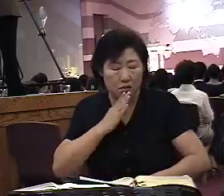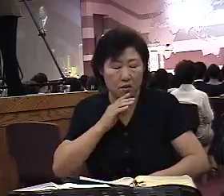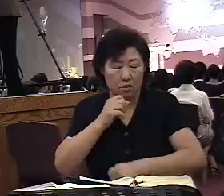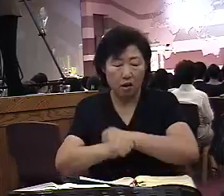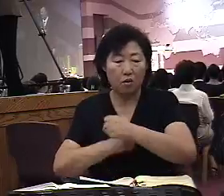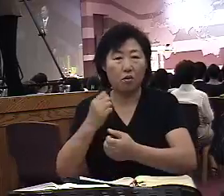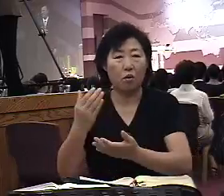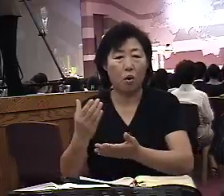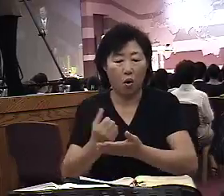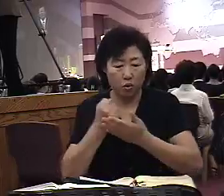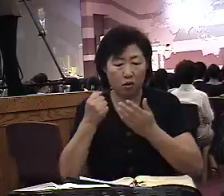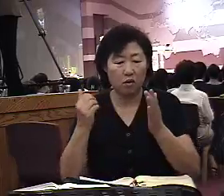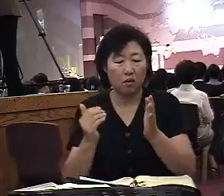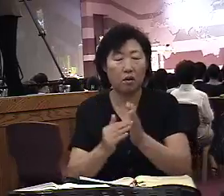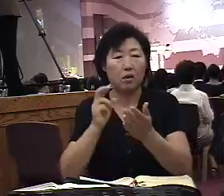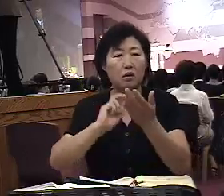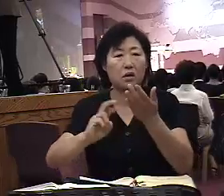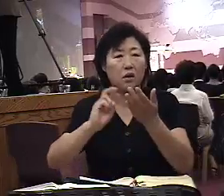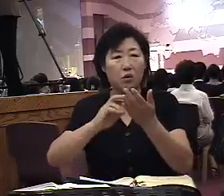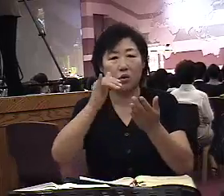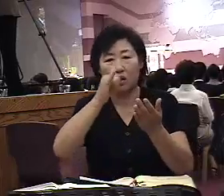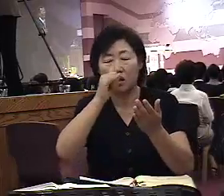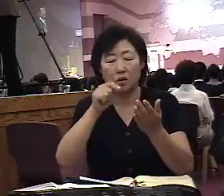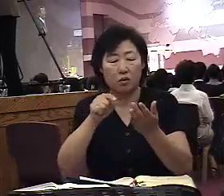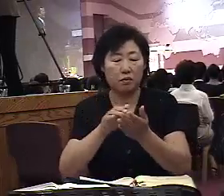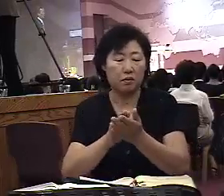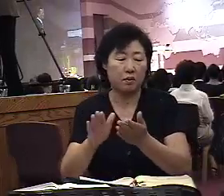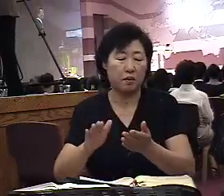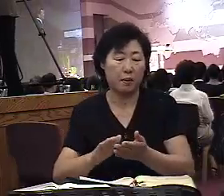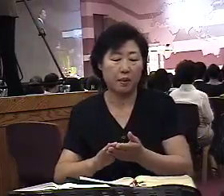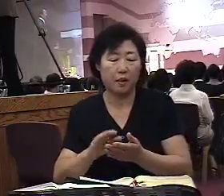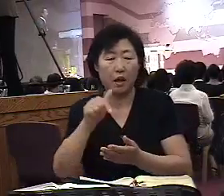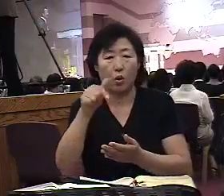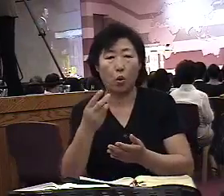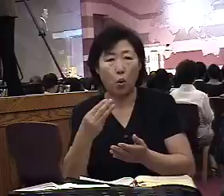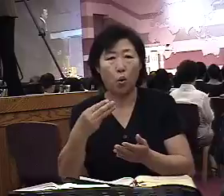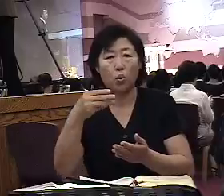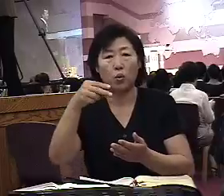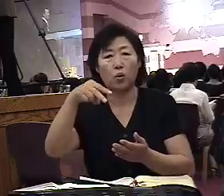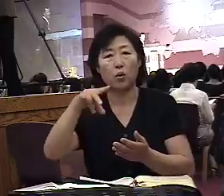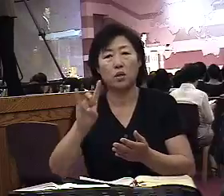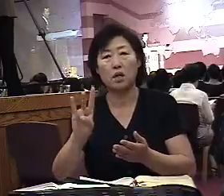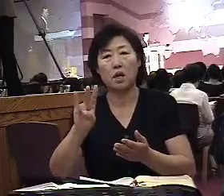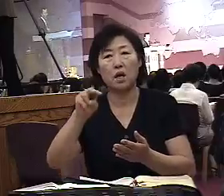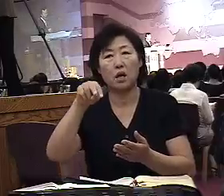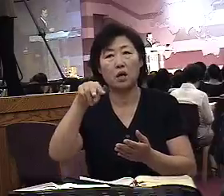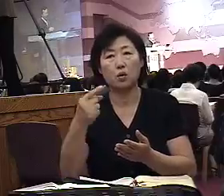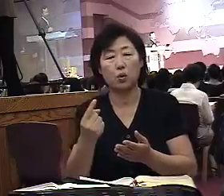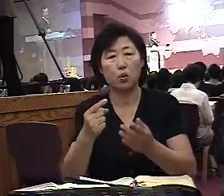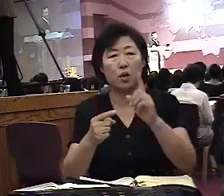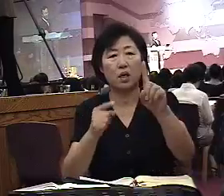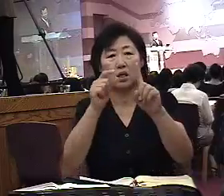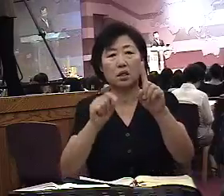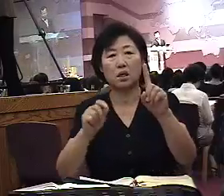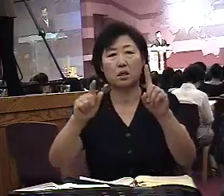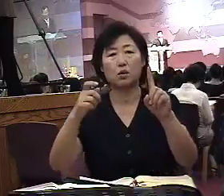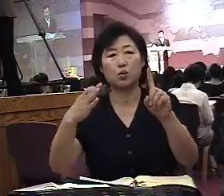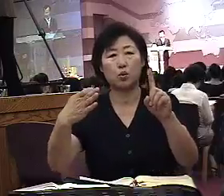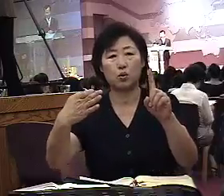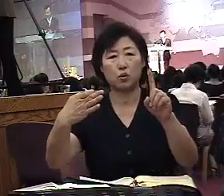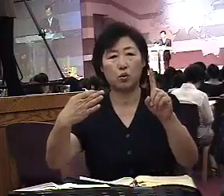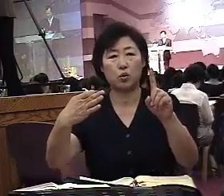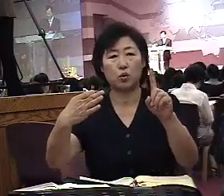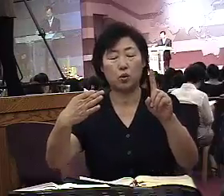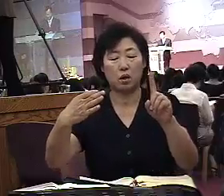얻었노라고 그는 찬양하고 있는 것입니다. 골로새서 1장 19절부터 하나님은